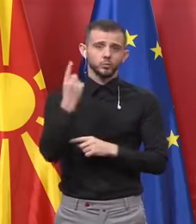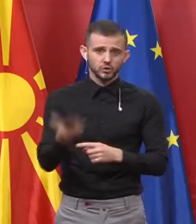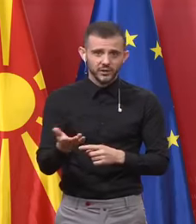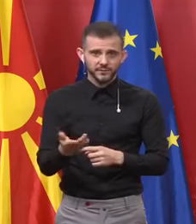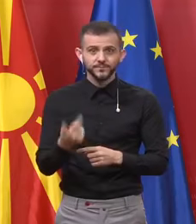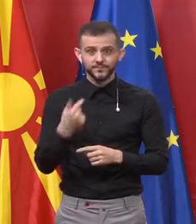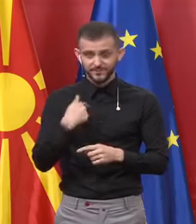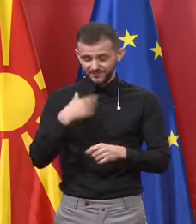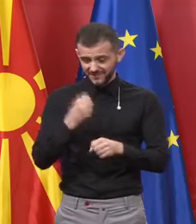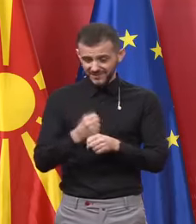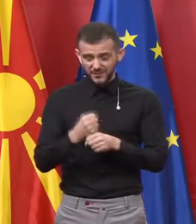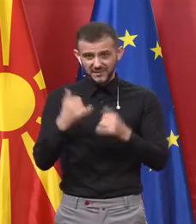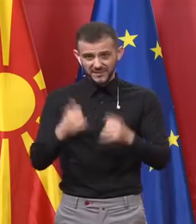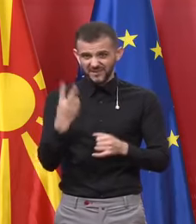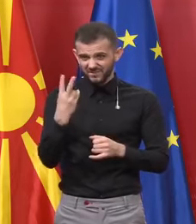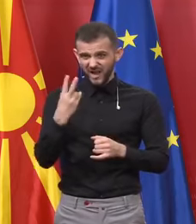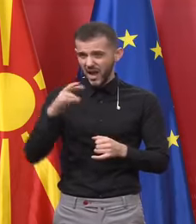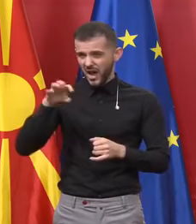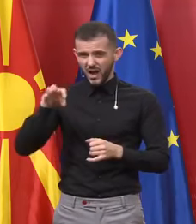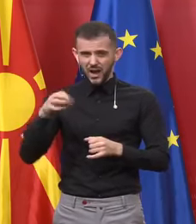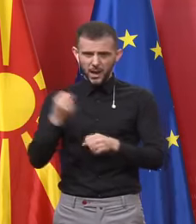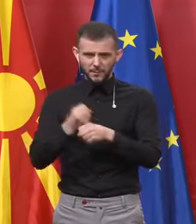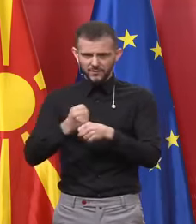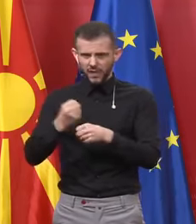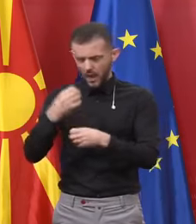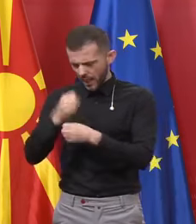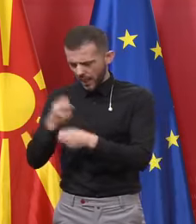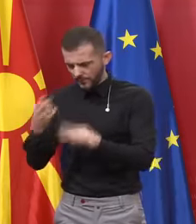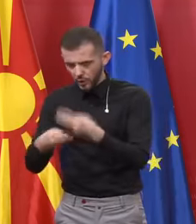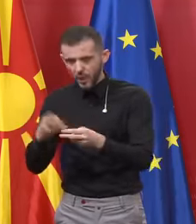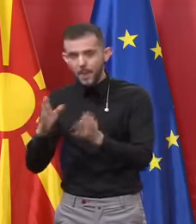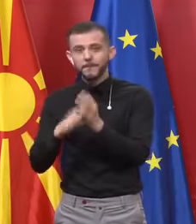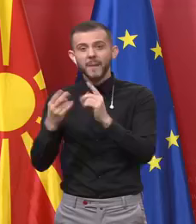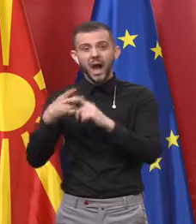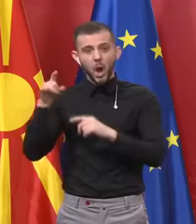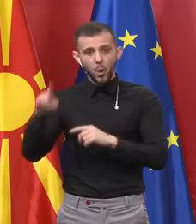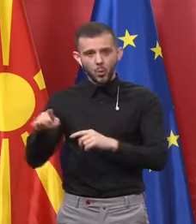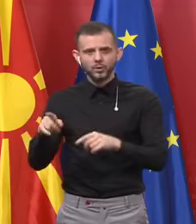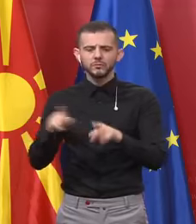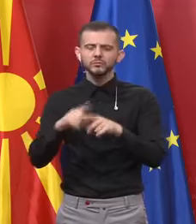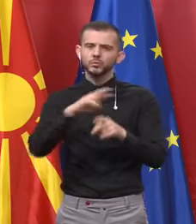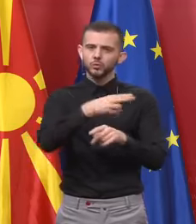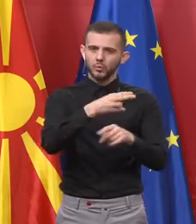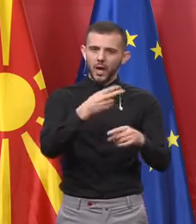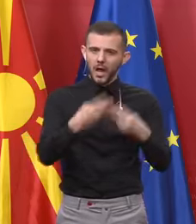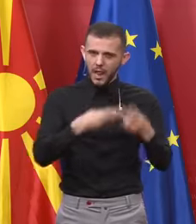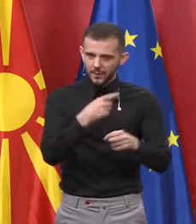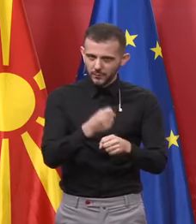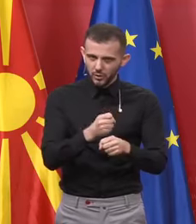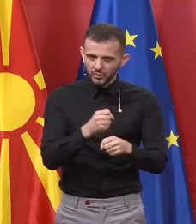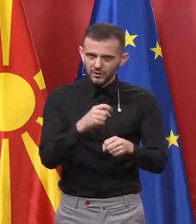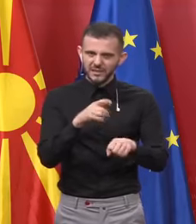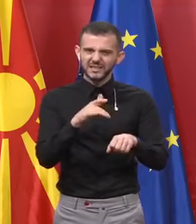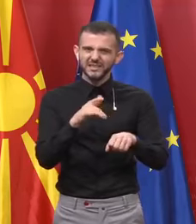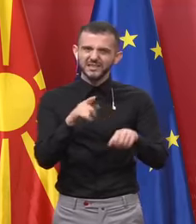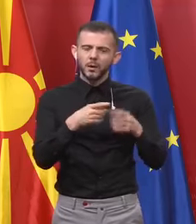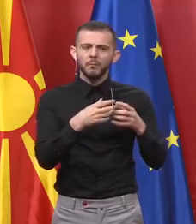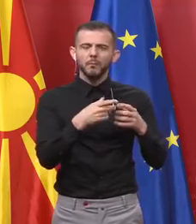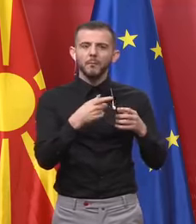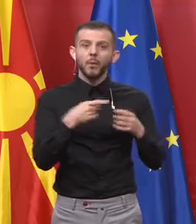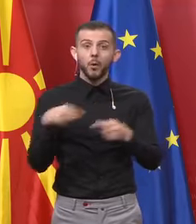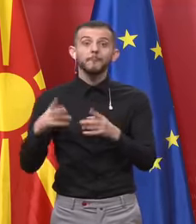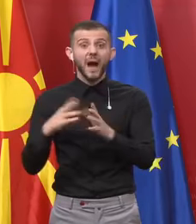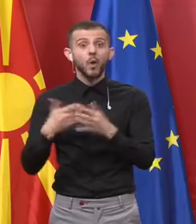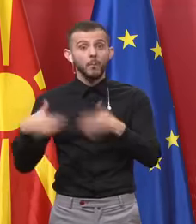со двете лаборатории, посебно во лабораторијата во Ману, која што има поголем капацитет од таа на Институтот за судска медицина,